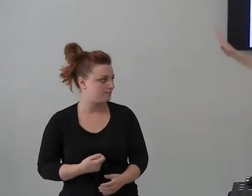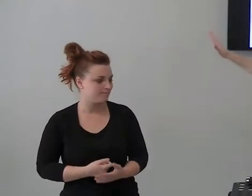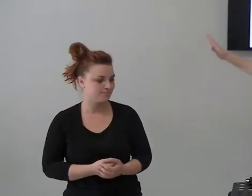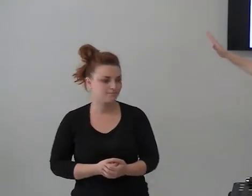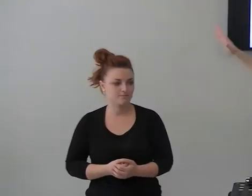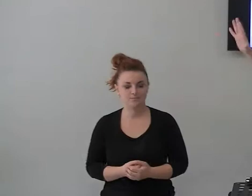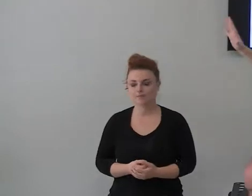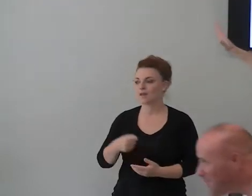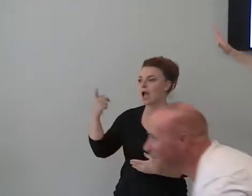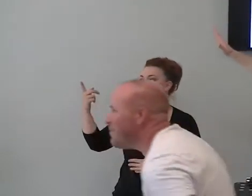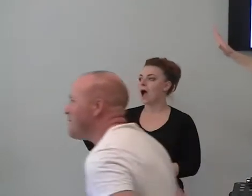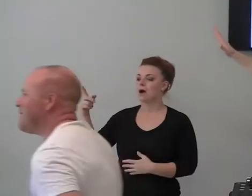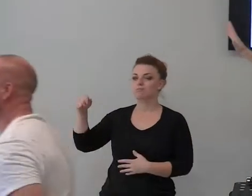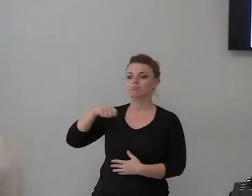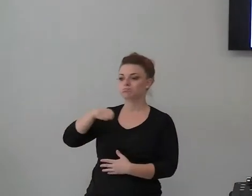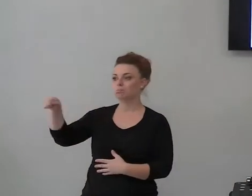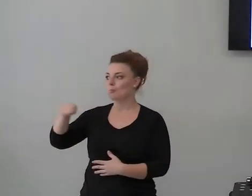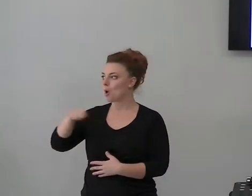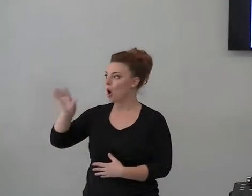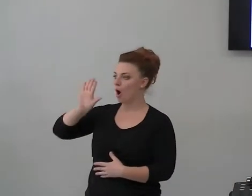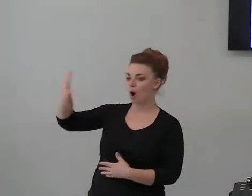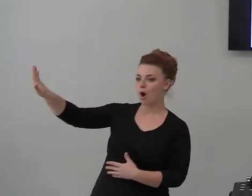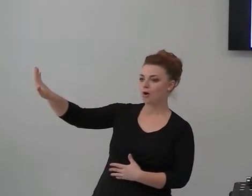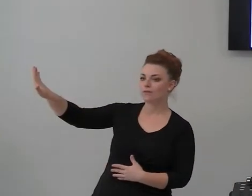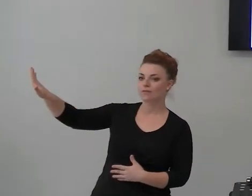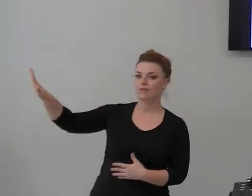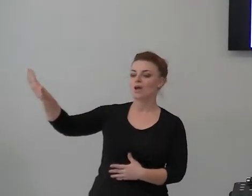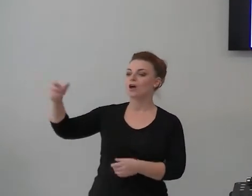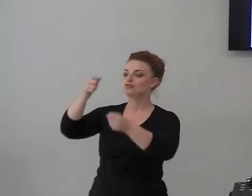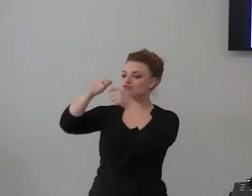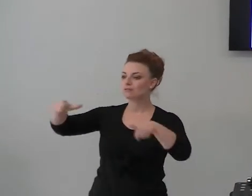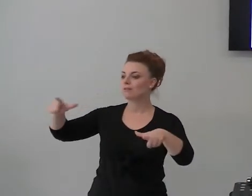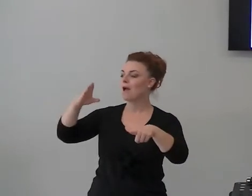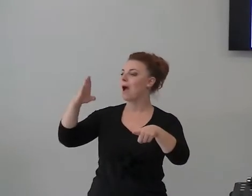di Betania. Ok? Del mare.